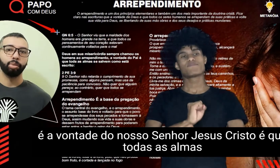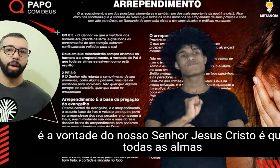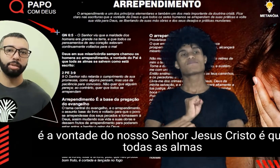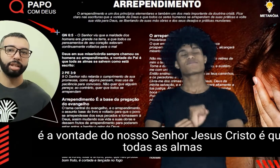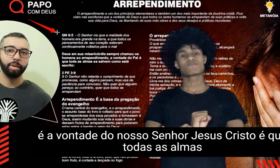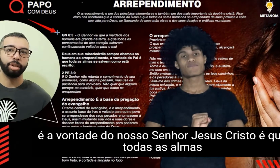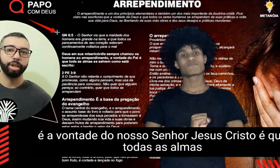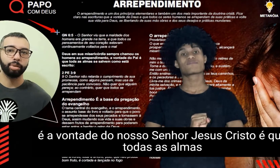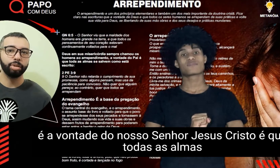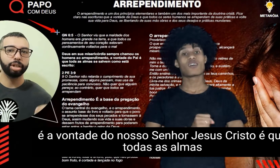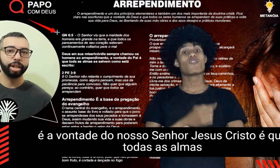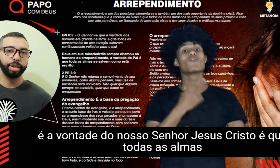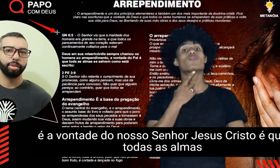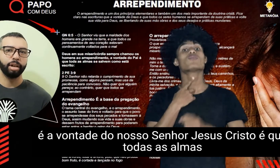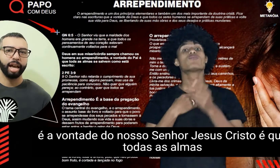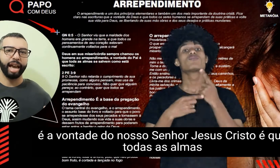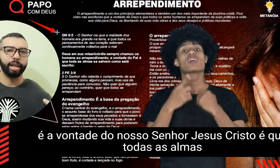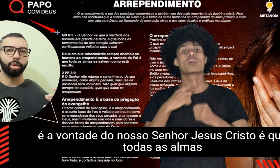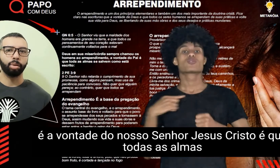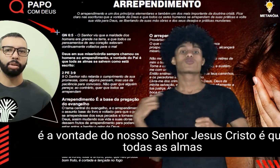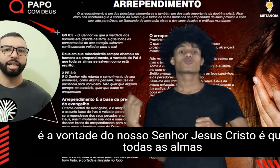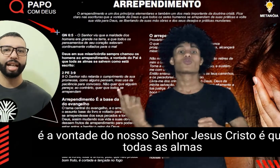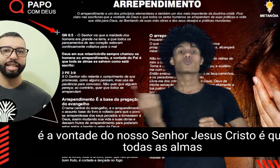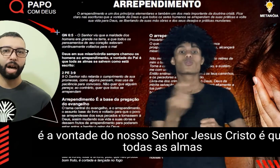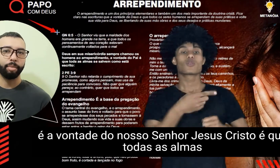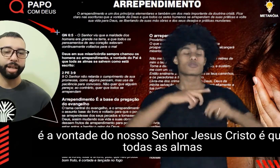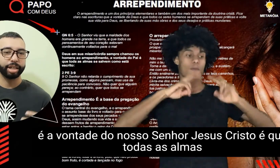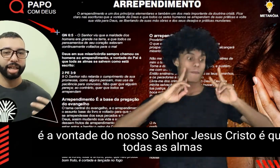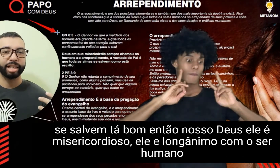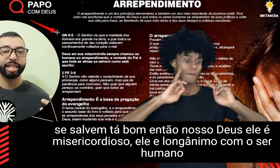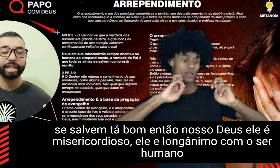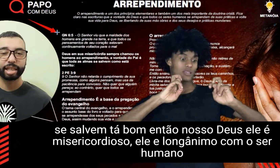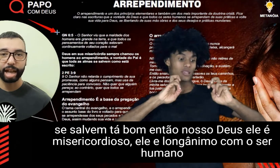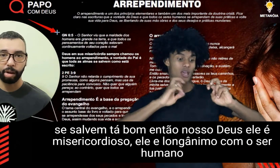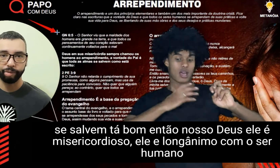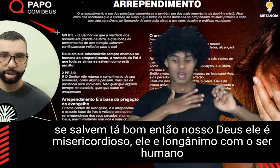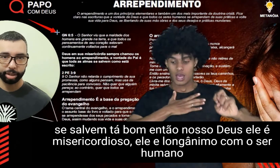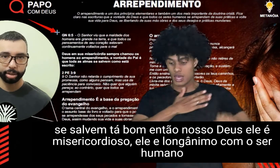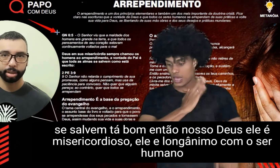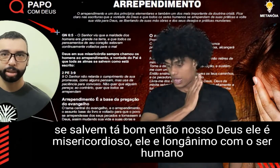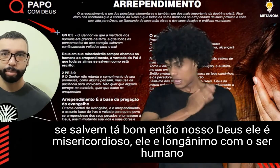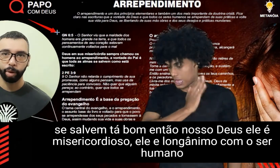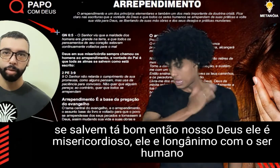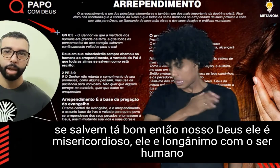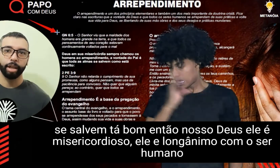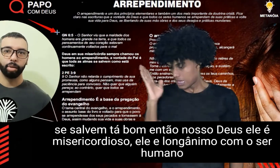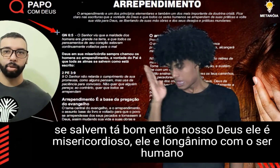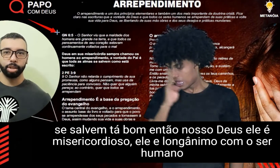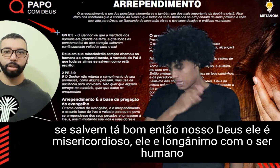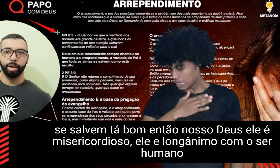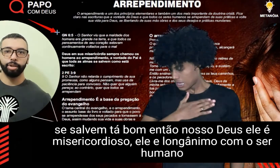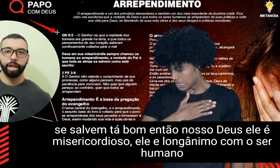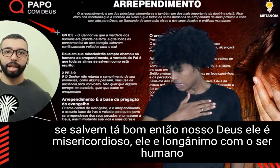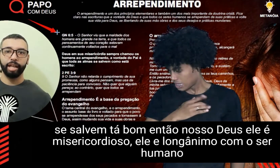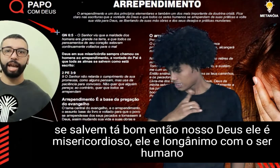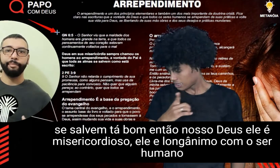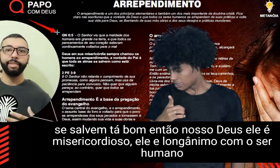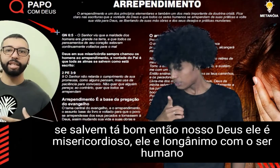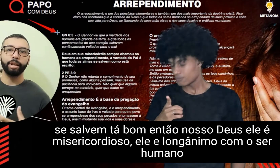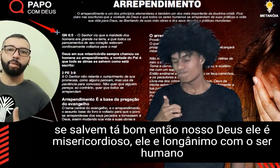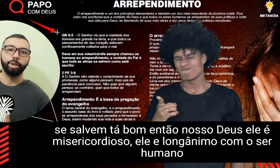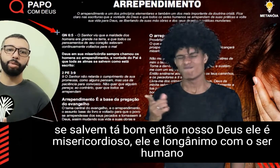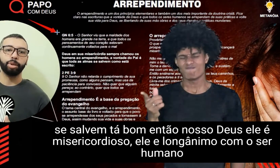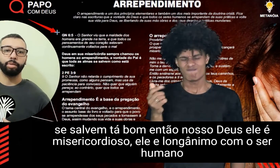vontade do nosso Senhor Jesus Cristo é que todas as almas se salvem, tá bom? Então, nosso Deus, ele